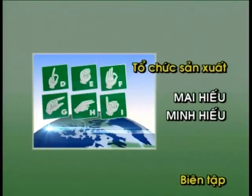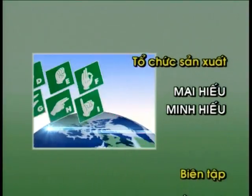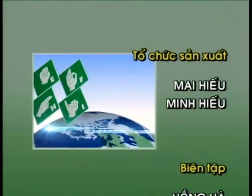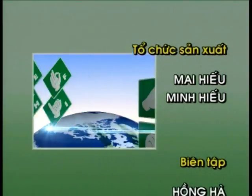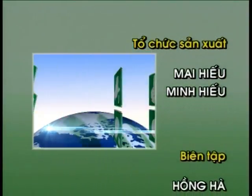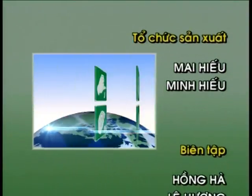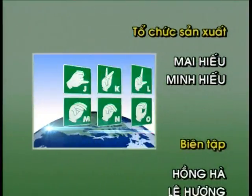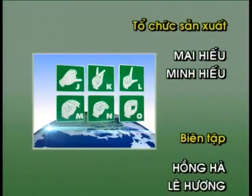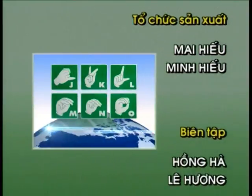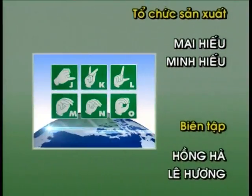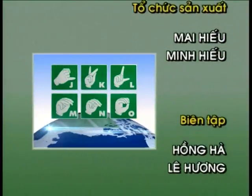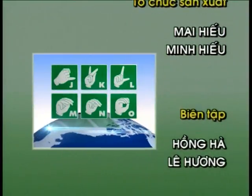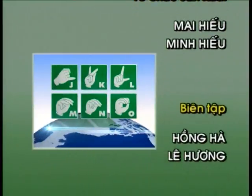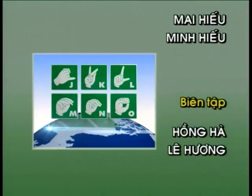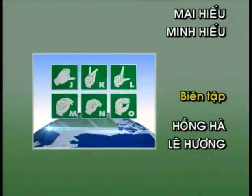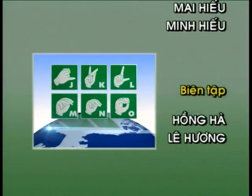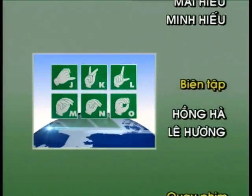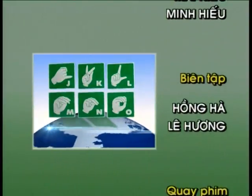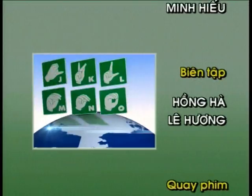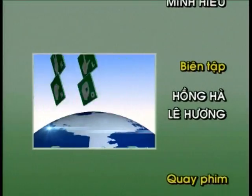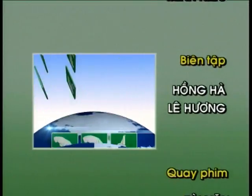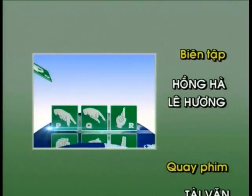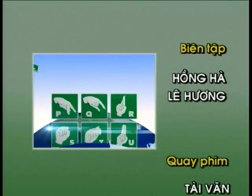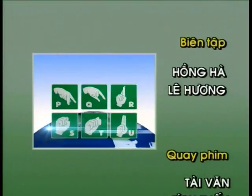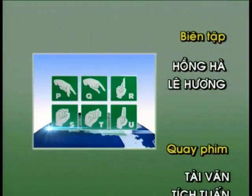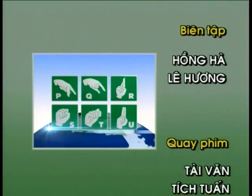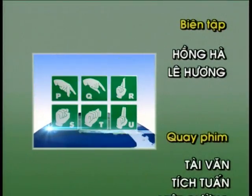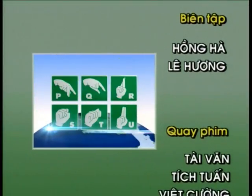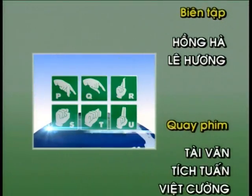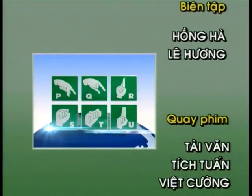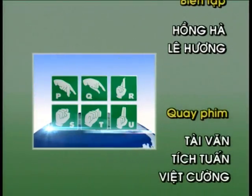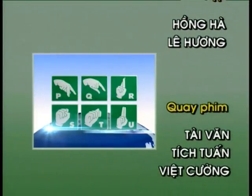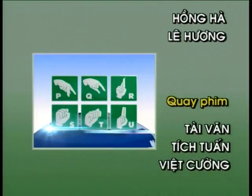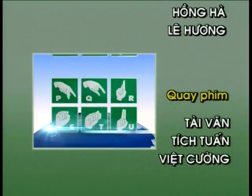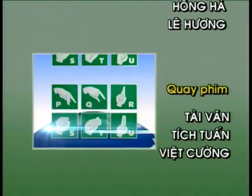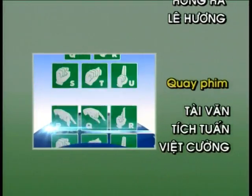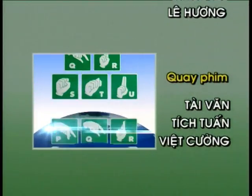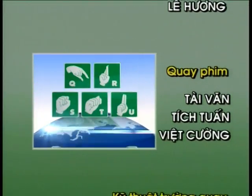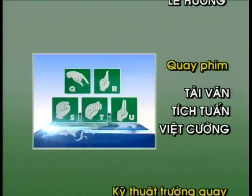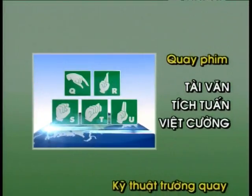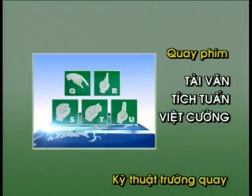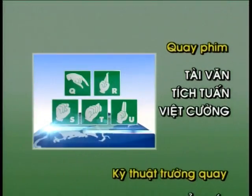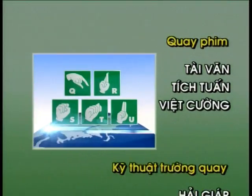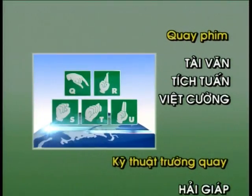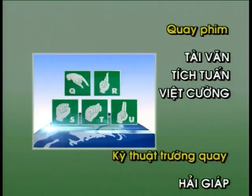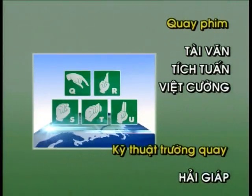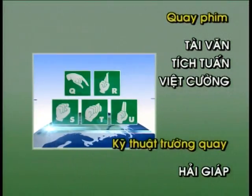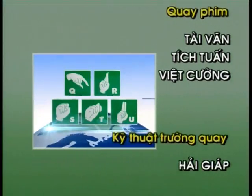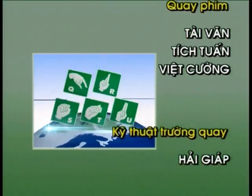lỡ những video